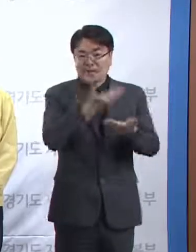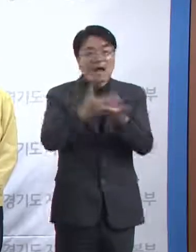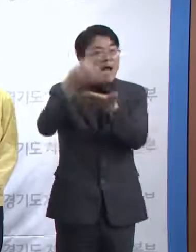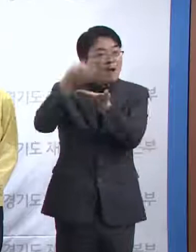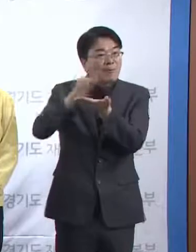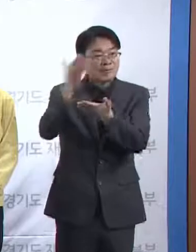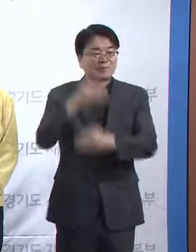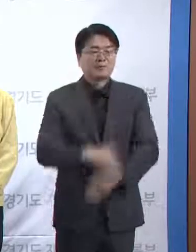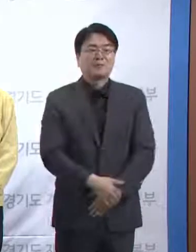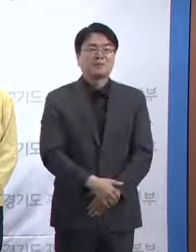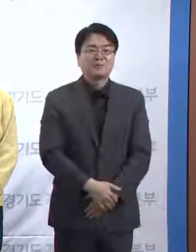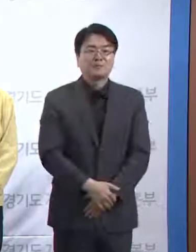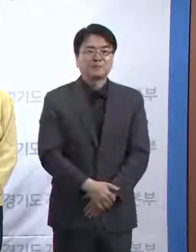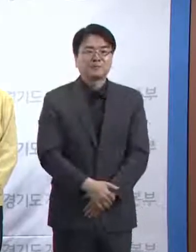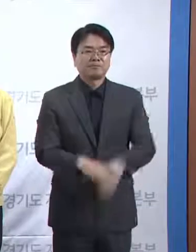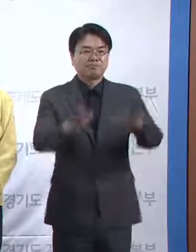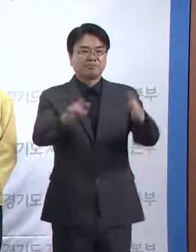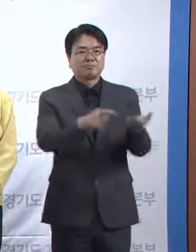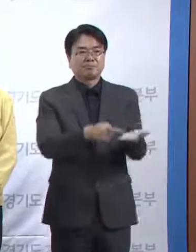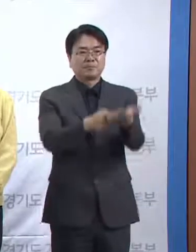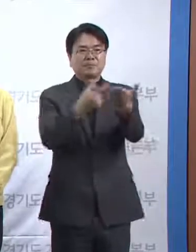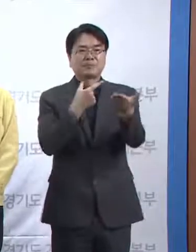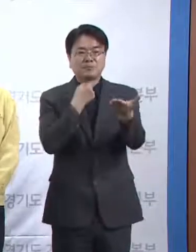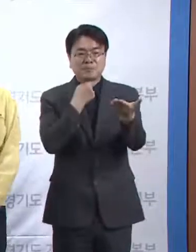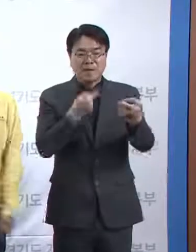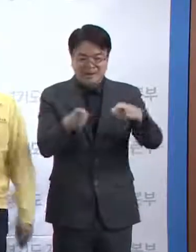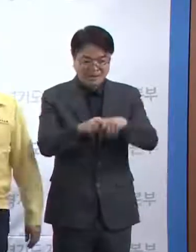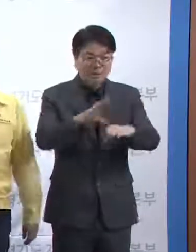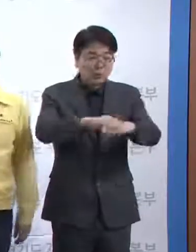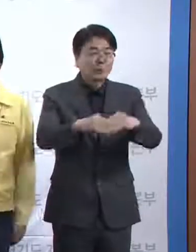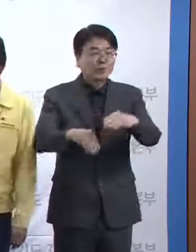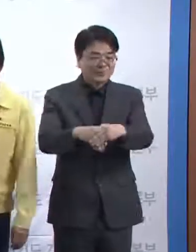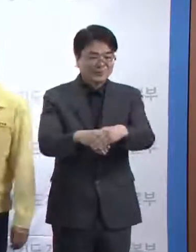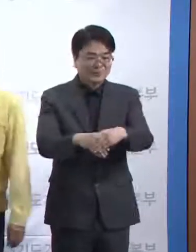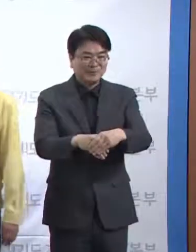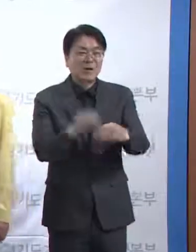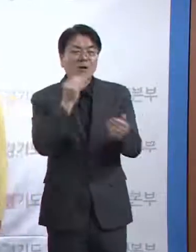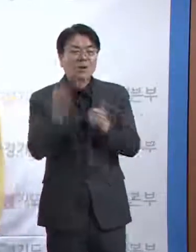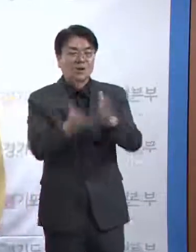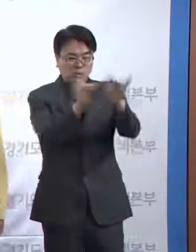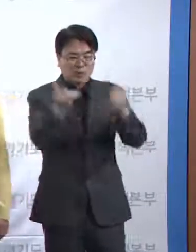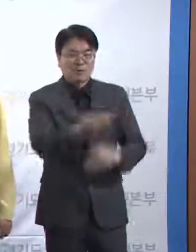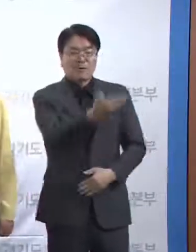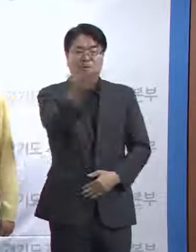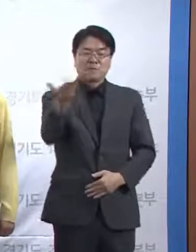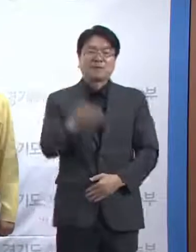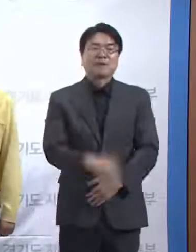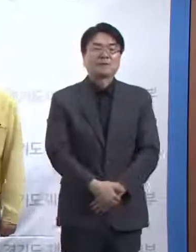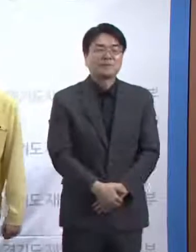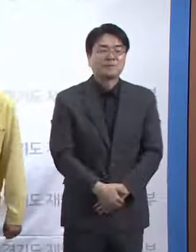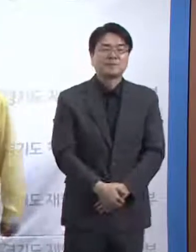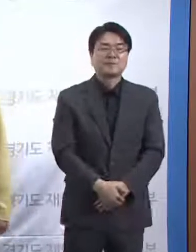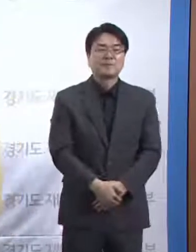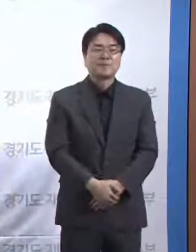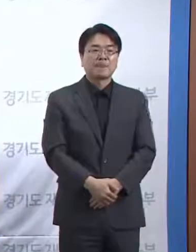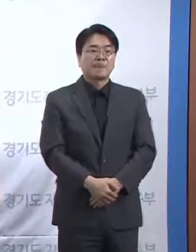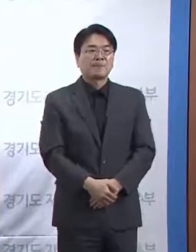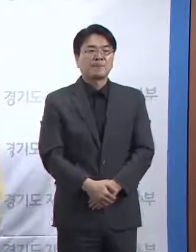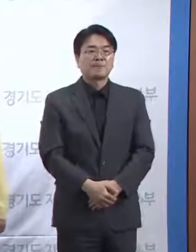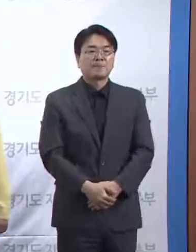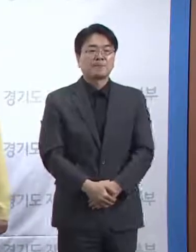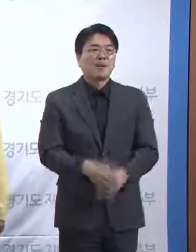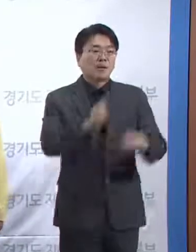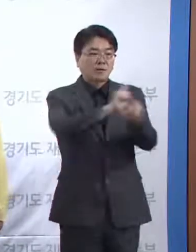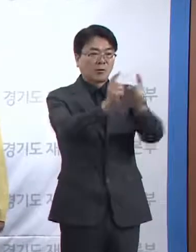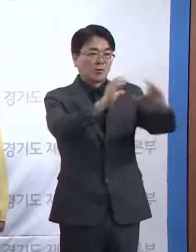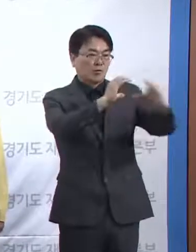이제 제안을 즉석 제안 하나 드리는데 우리 손 한번 꽉 잡고 우리 도민 여러분들한테 우리가 이렇게 힘합쳐서